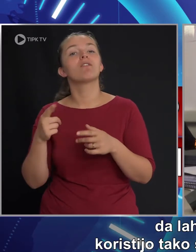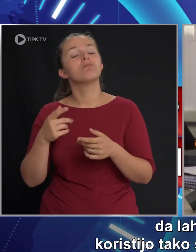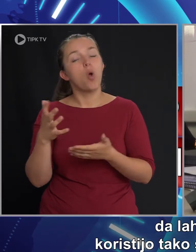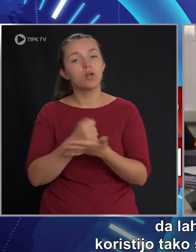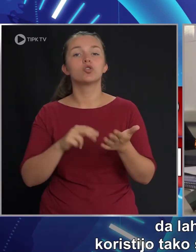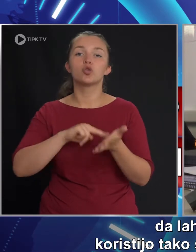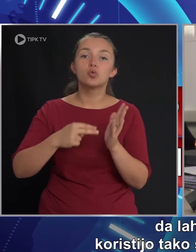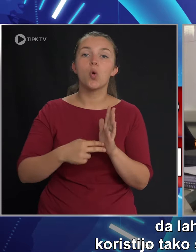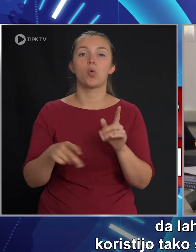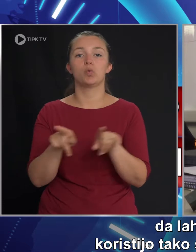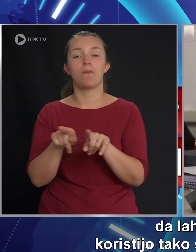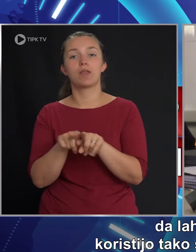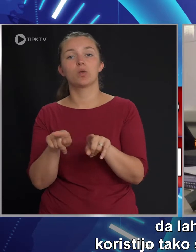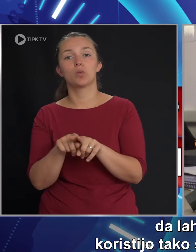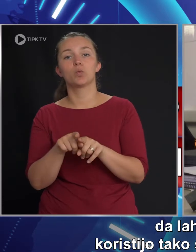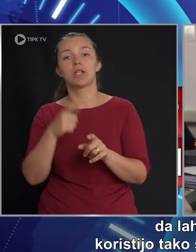koristijo tako strokovno kot